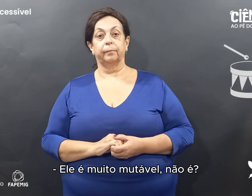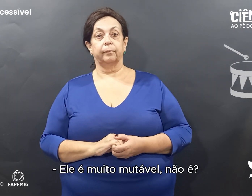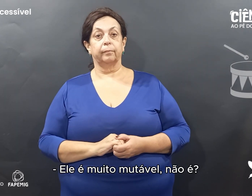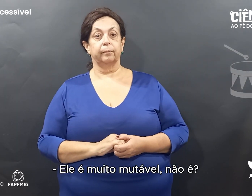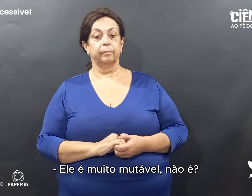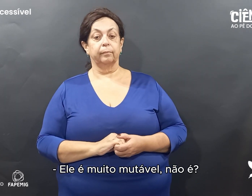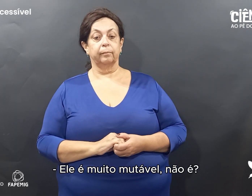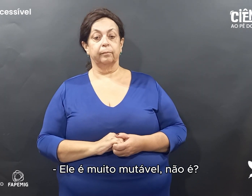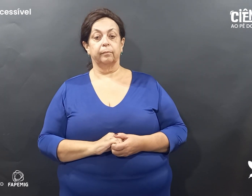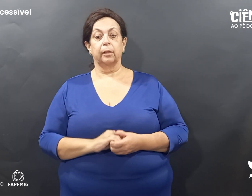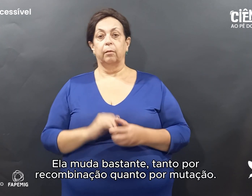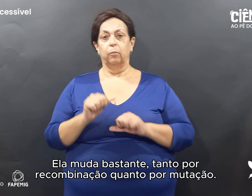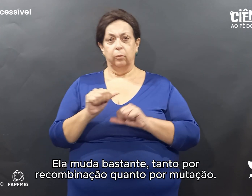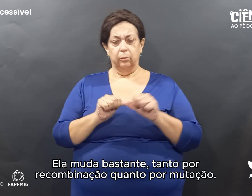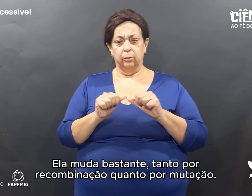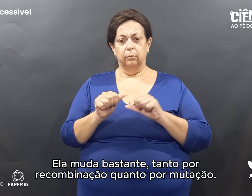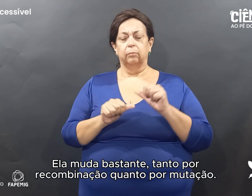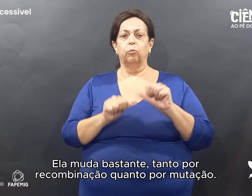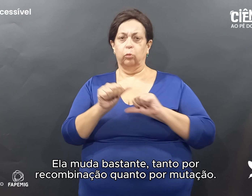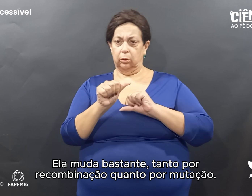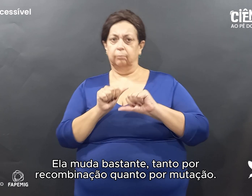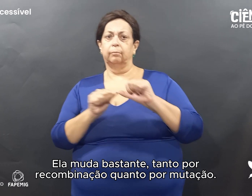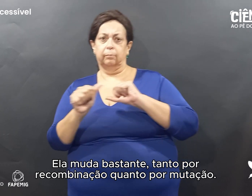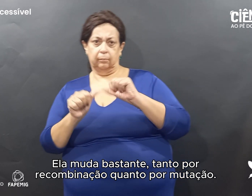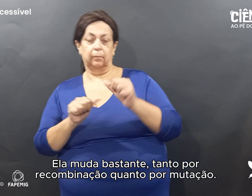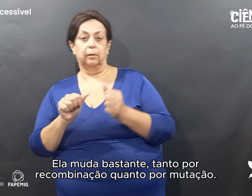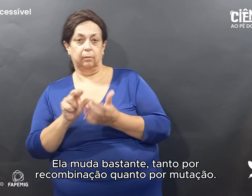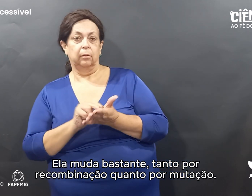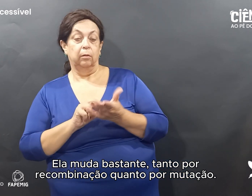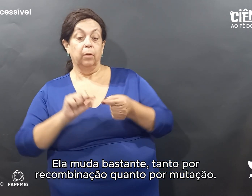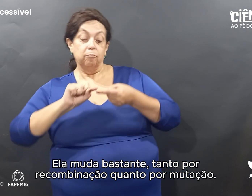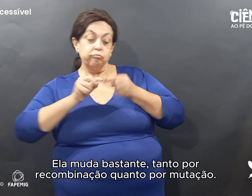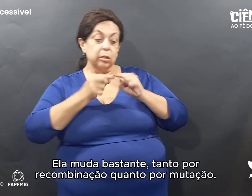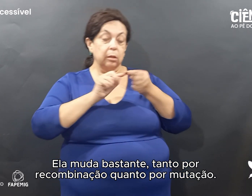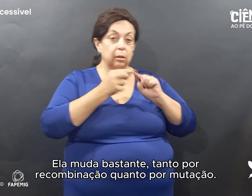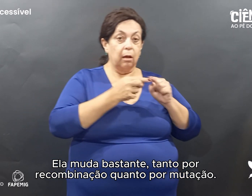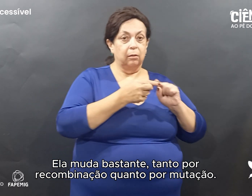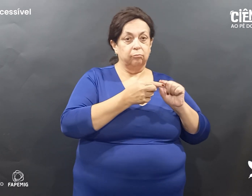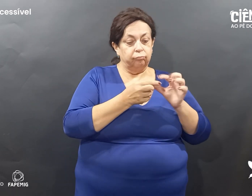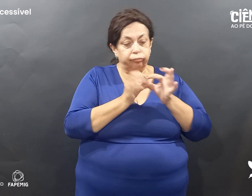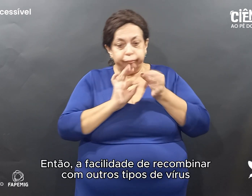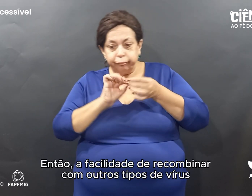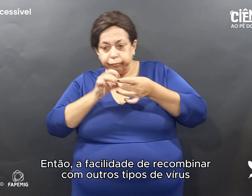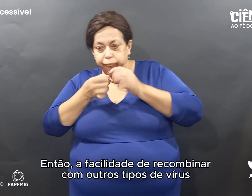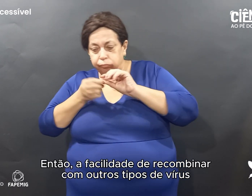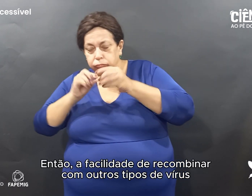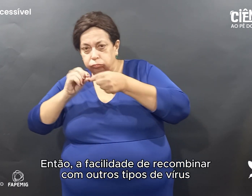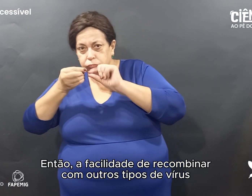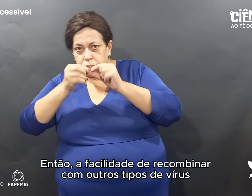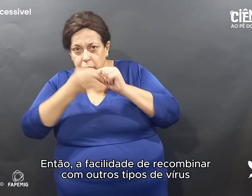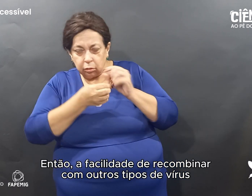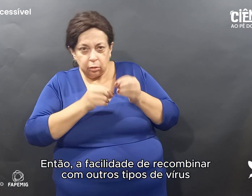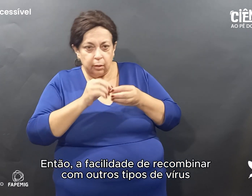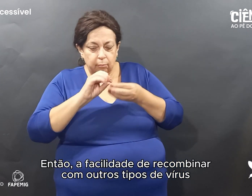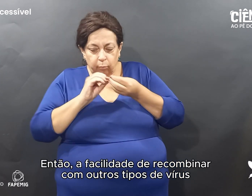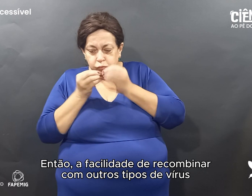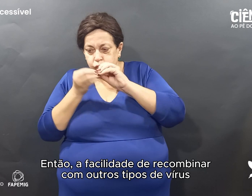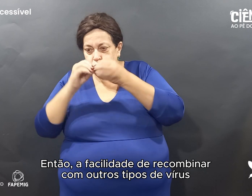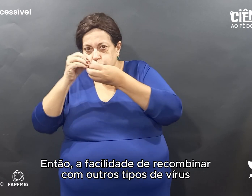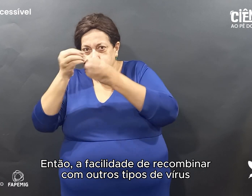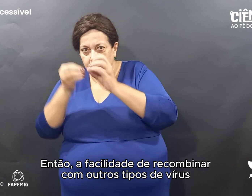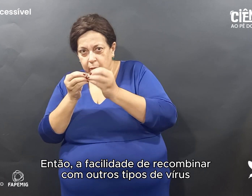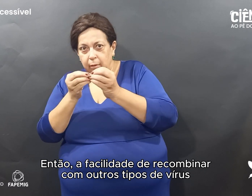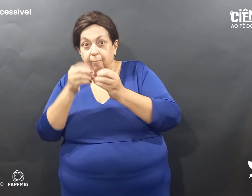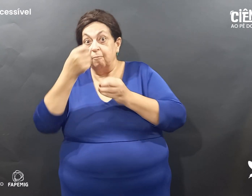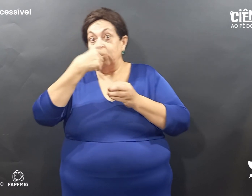Ele é muito mutável, né? Ela muda bastante, tanto por recombinação quanto por mutação. Então, a facilidade de recombinar com outros